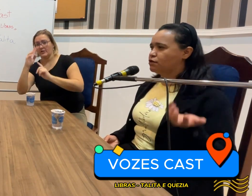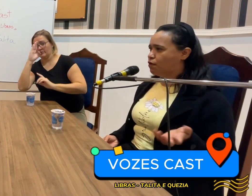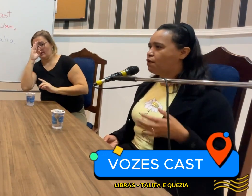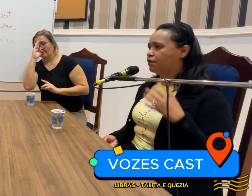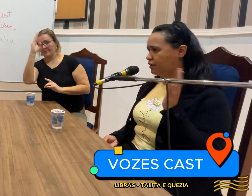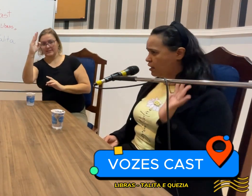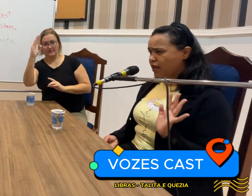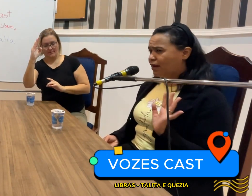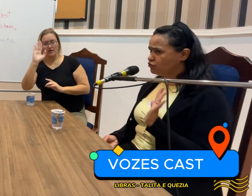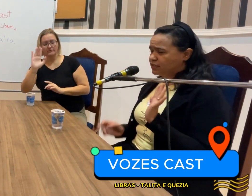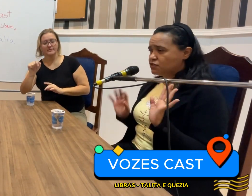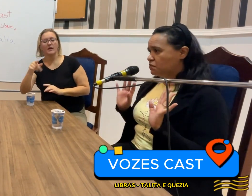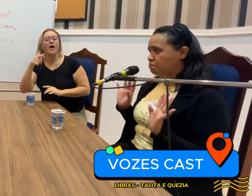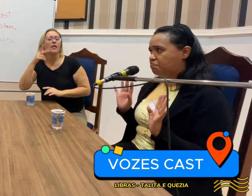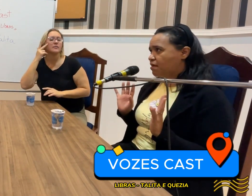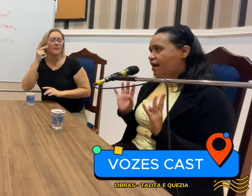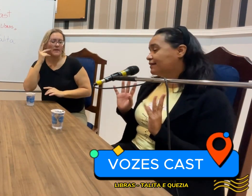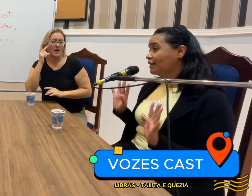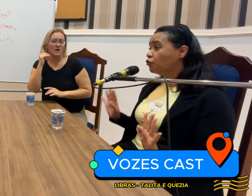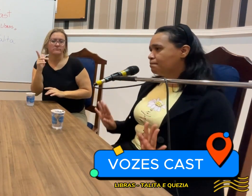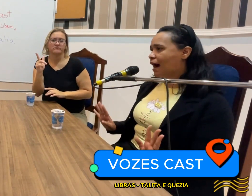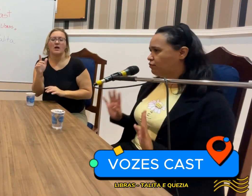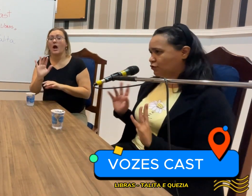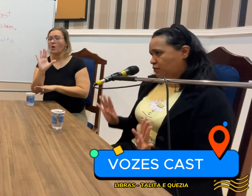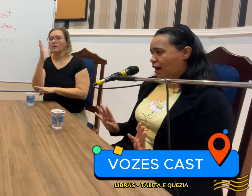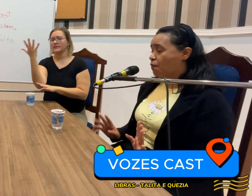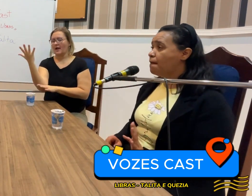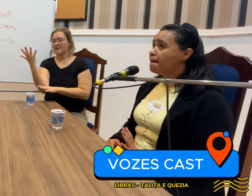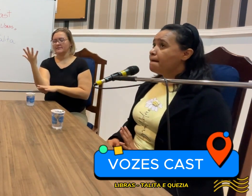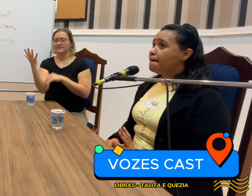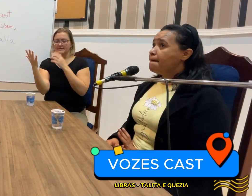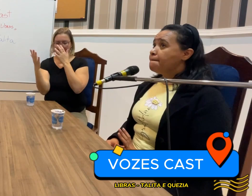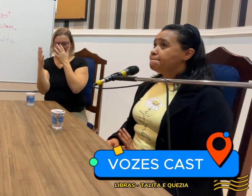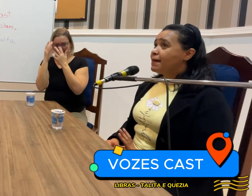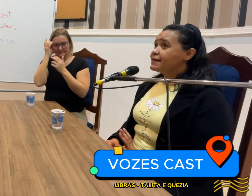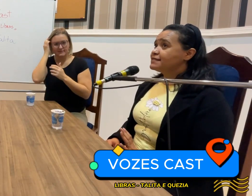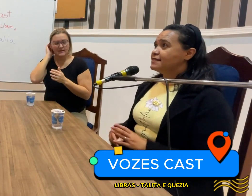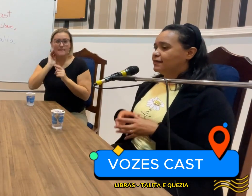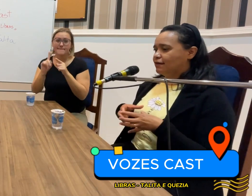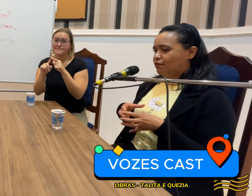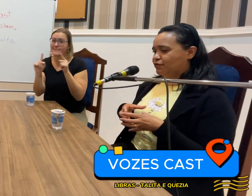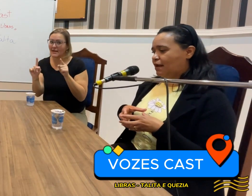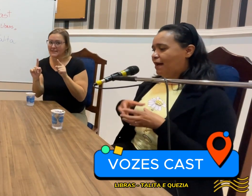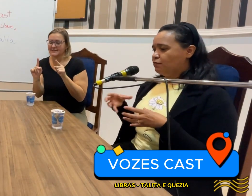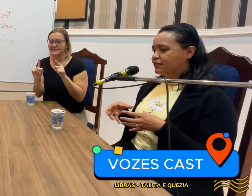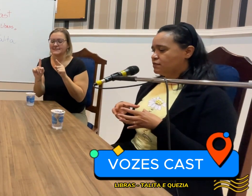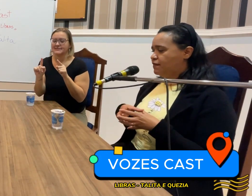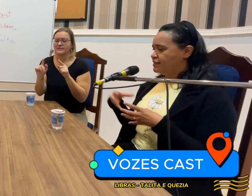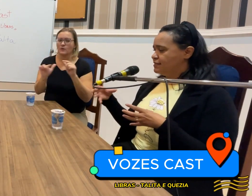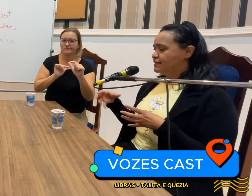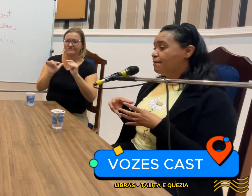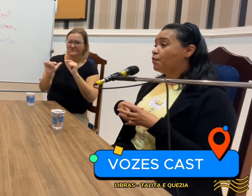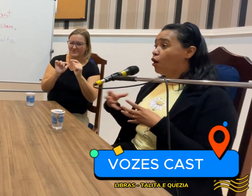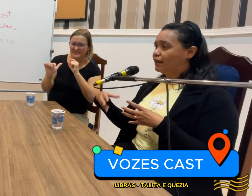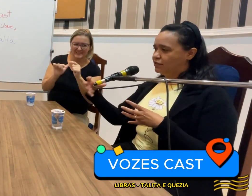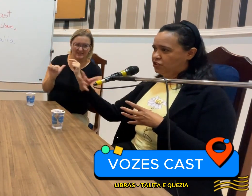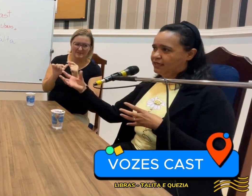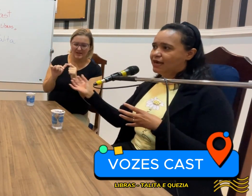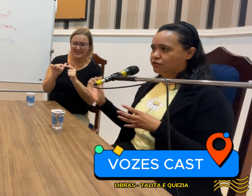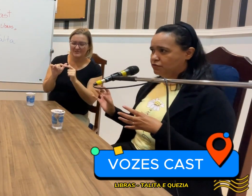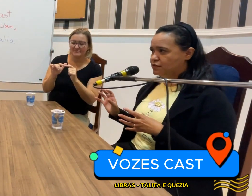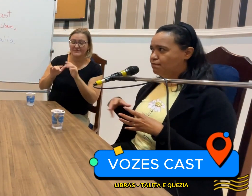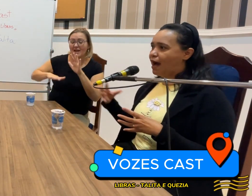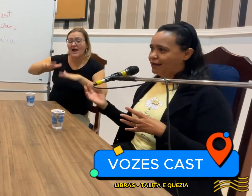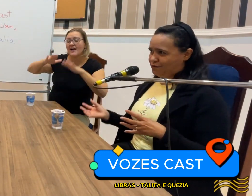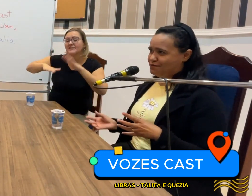igreja maior. Eu acho que isso é até normal, natural. Mas, assim, o trabalho muitas vezes demora a